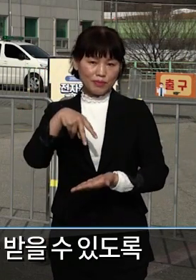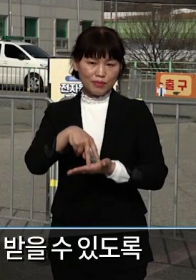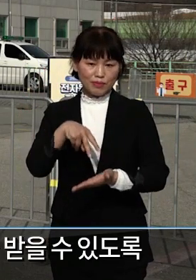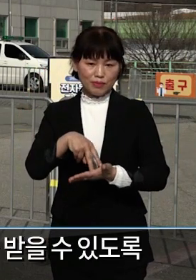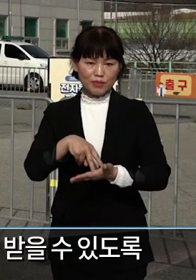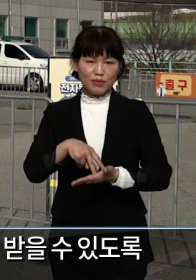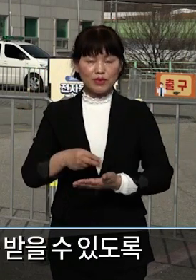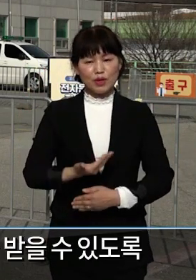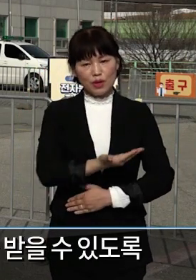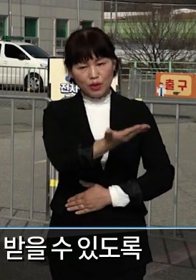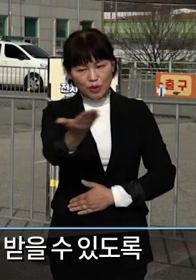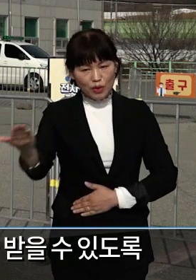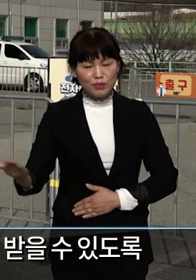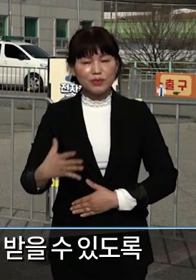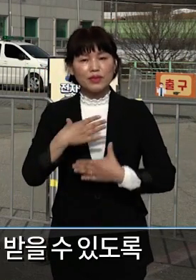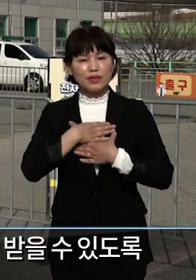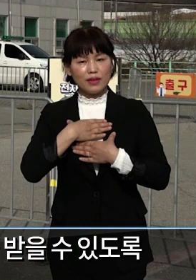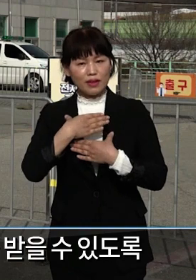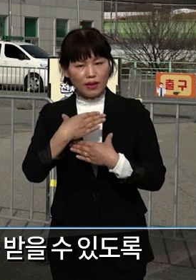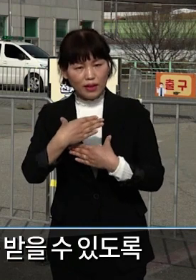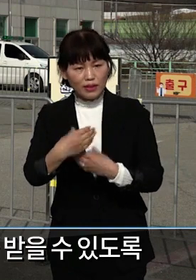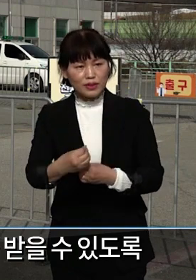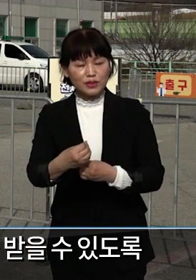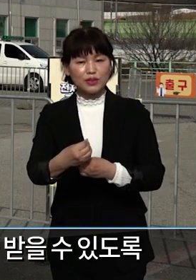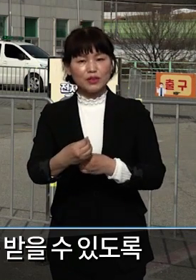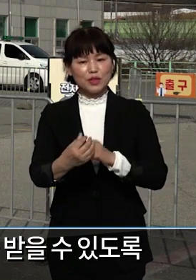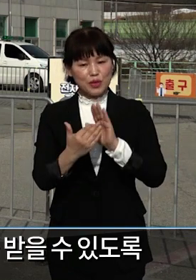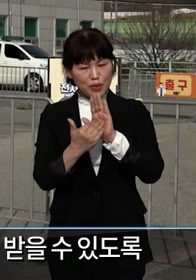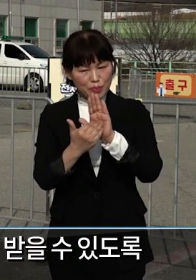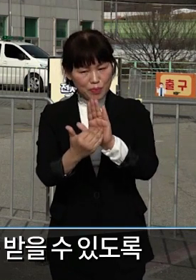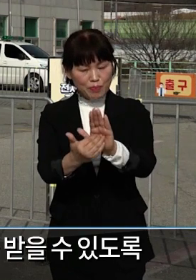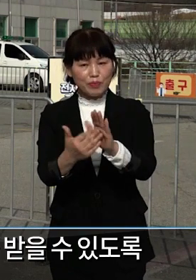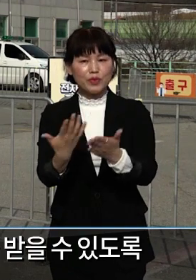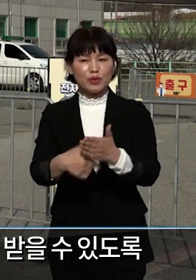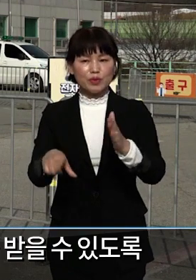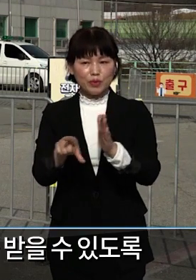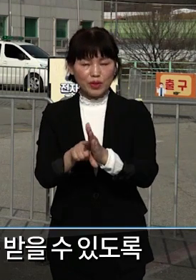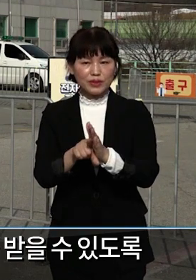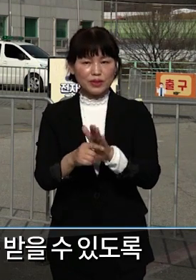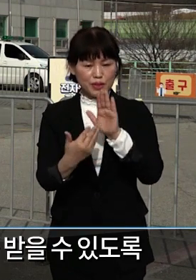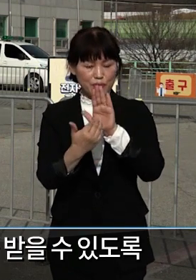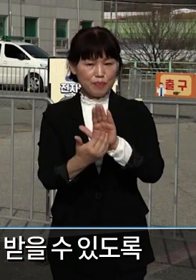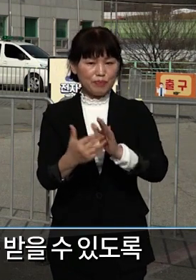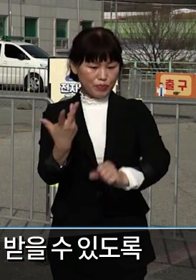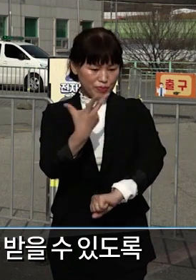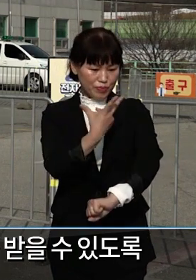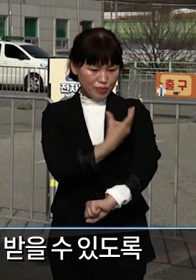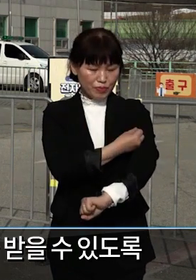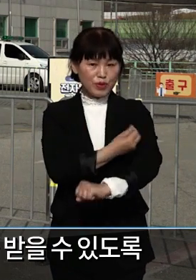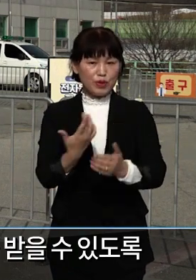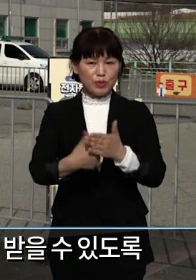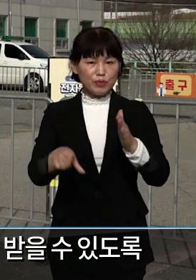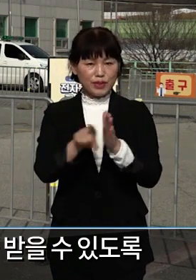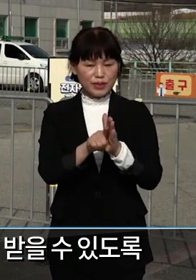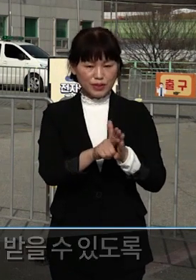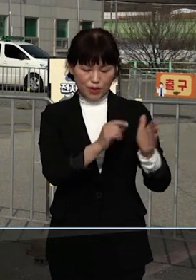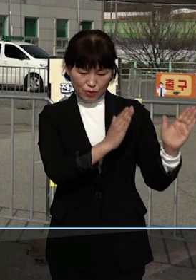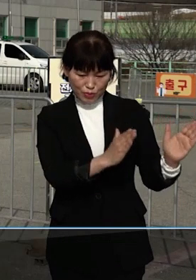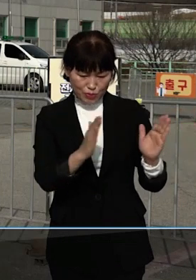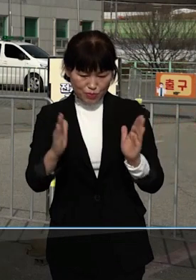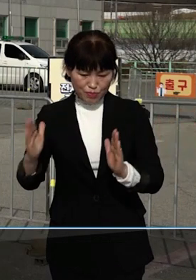주민들이 안전하고 신속하게 예방접종을 받을 수 있도록 차질 없이 체계적으로 준비할